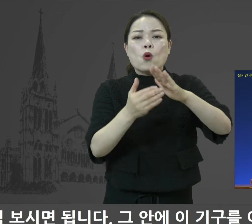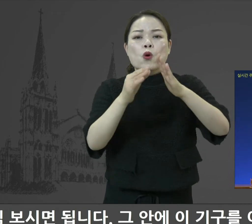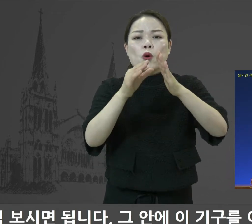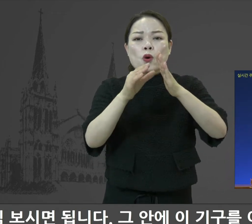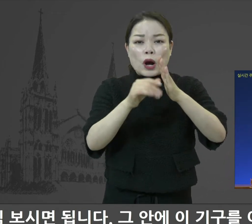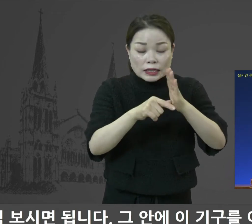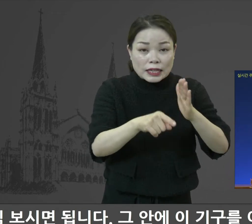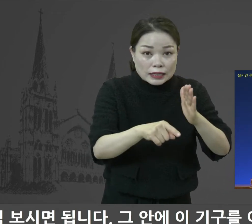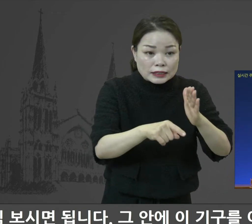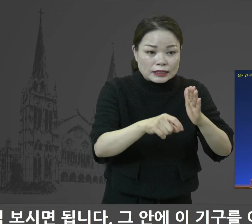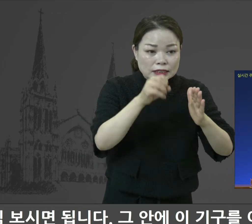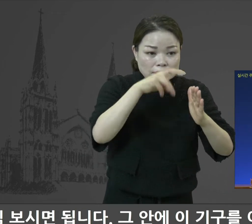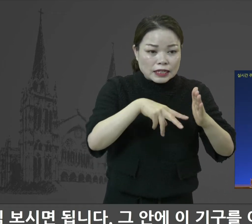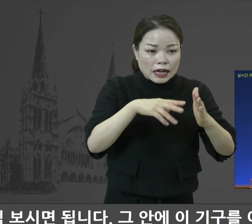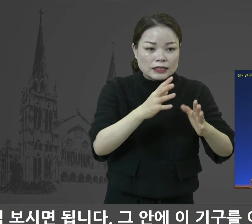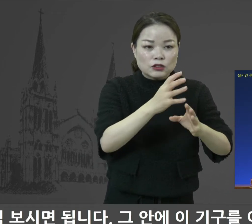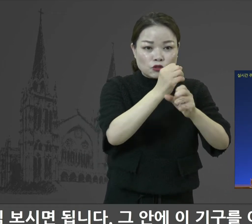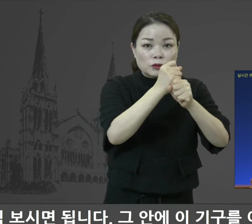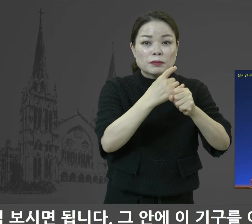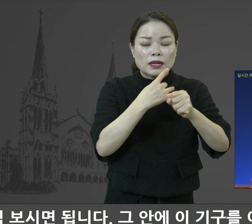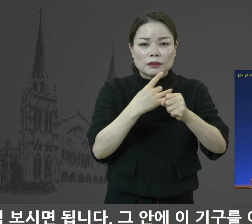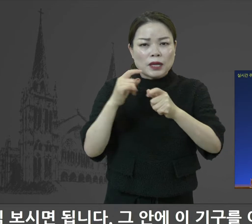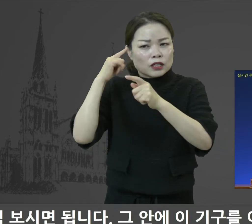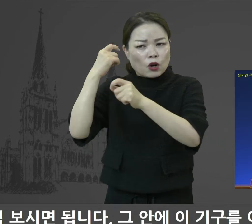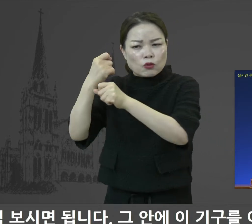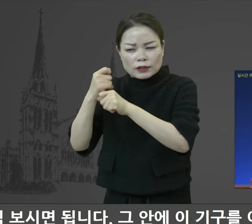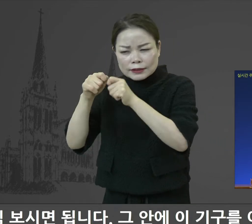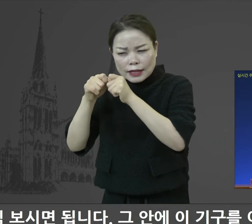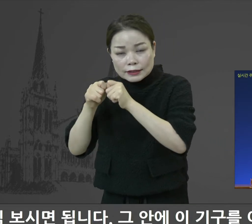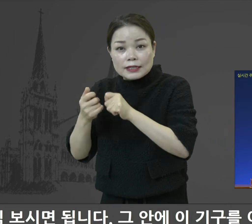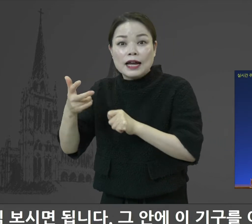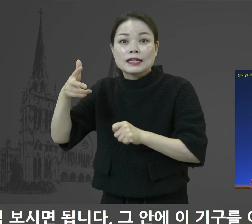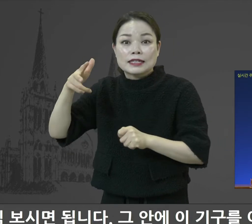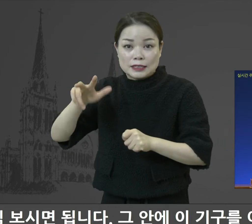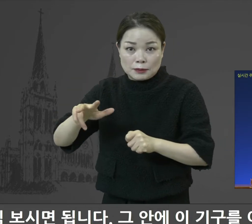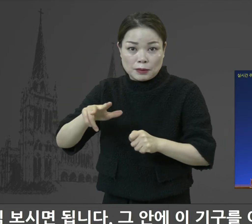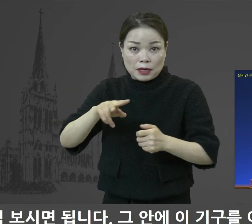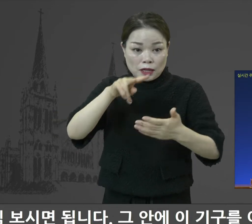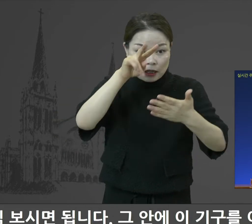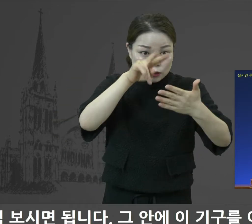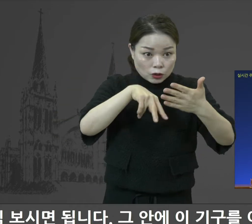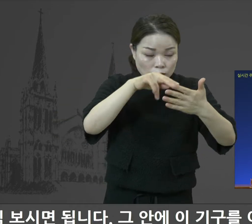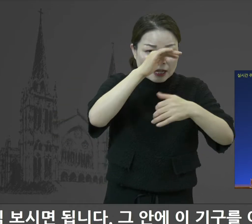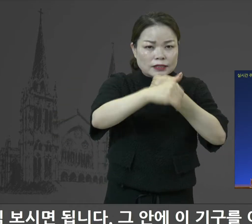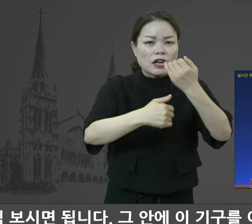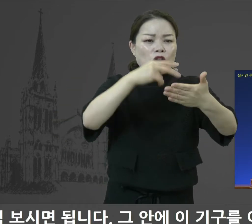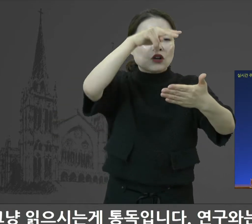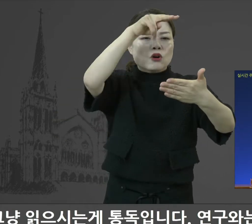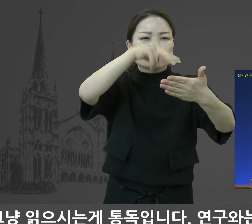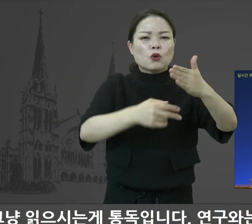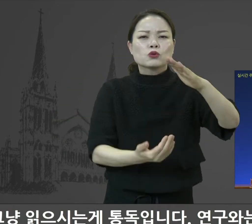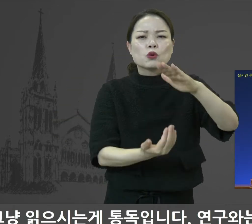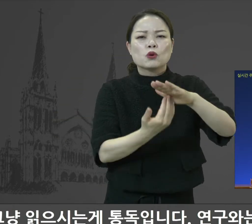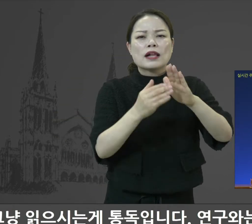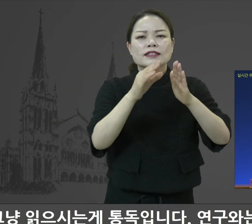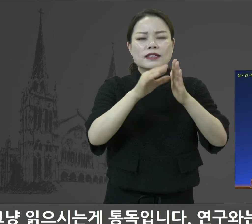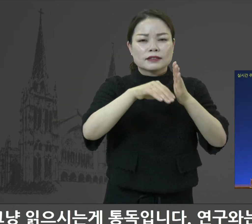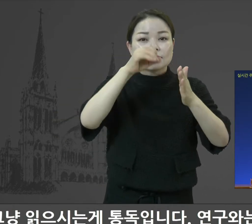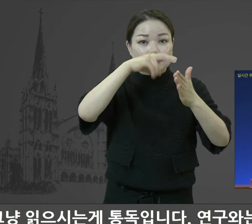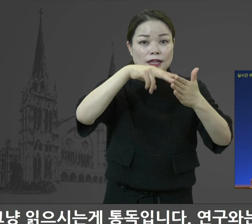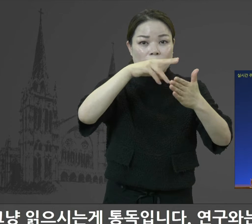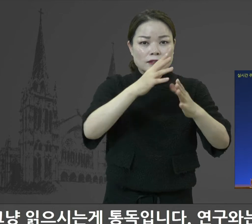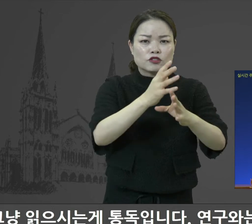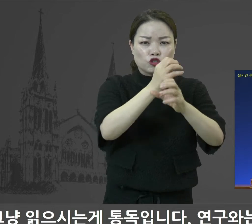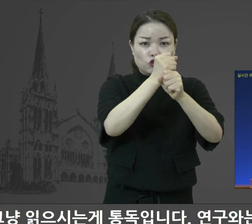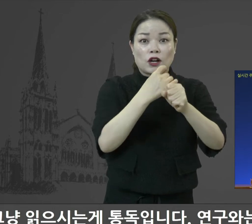때는 하나하나 다 해야 되지만, 그래서 이제 이렇게 통독을 해나가신 분들, 신의